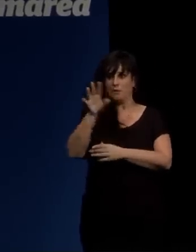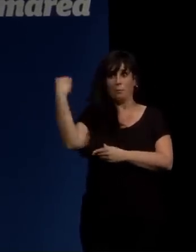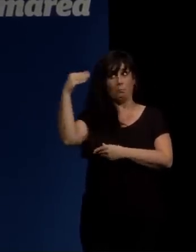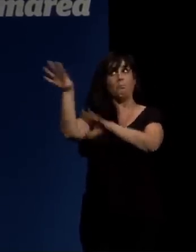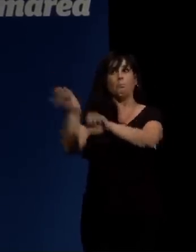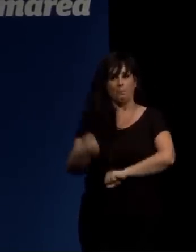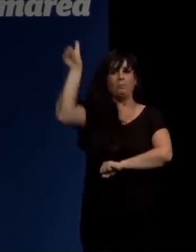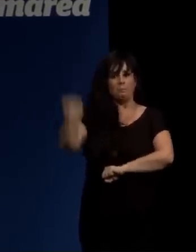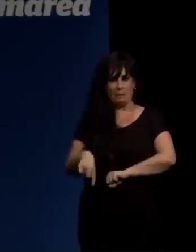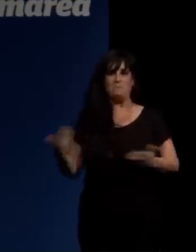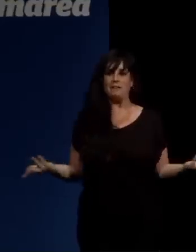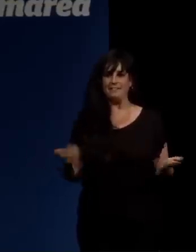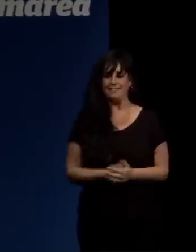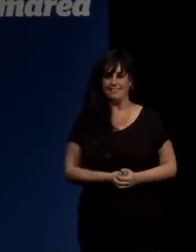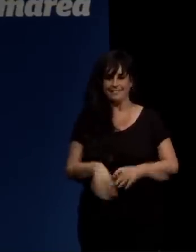Pero por riba,